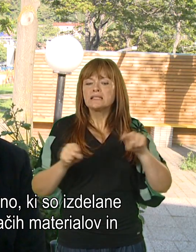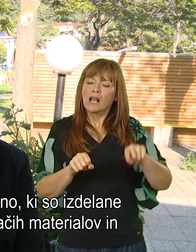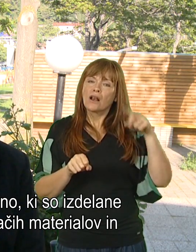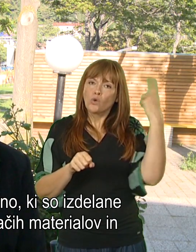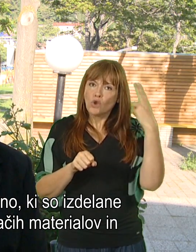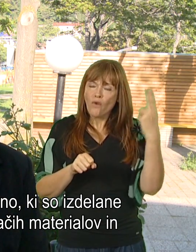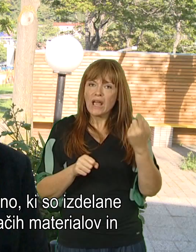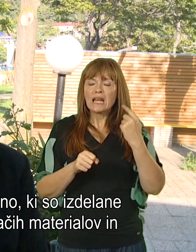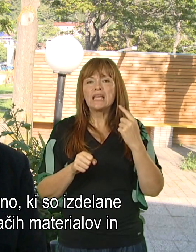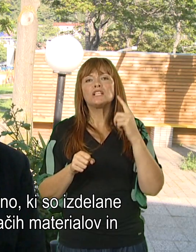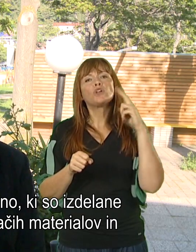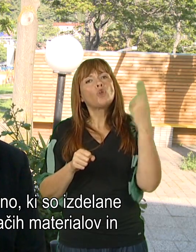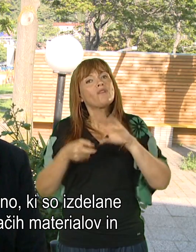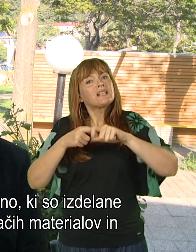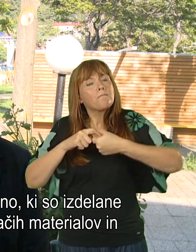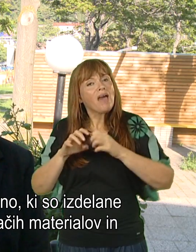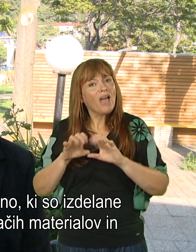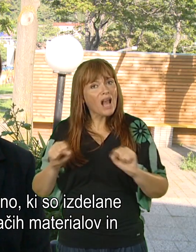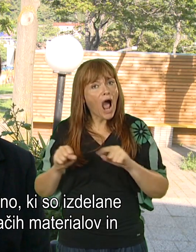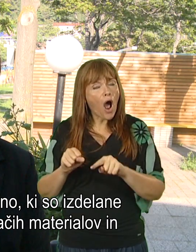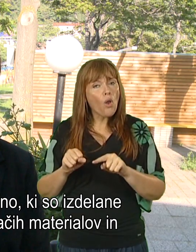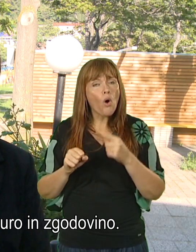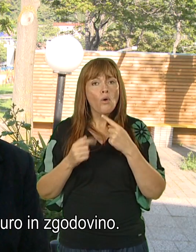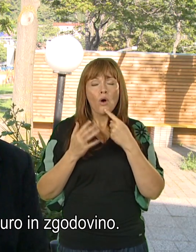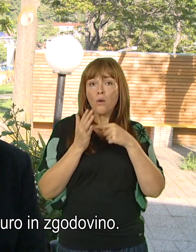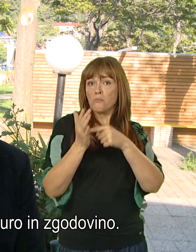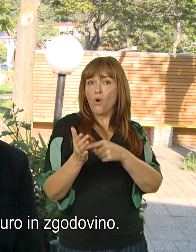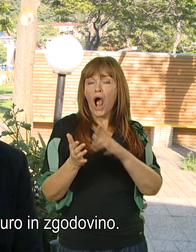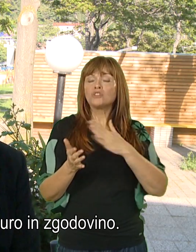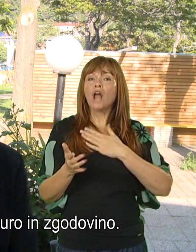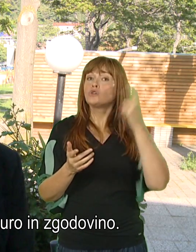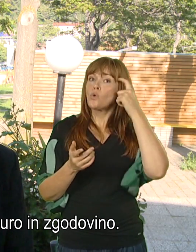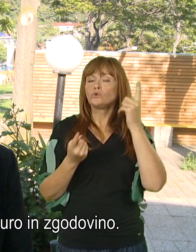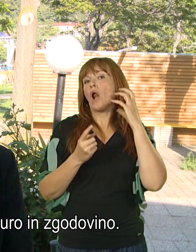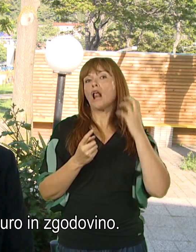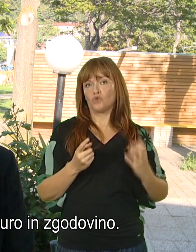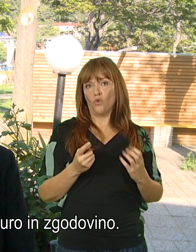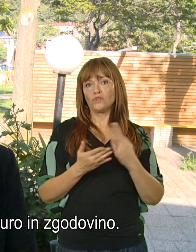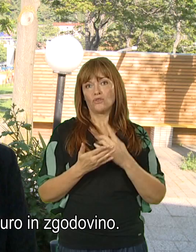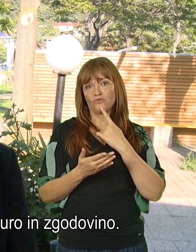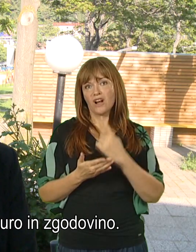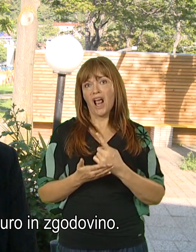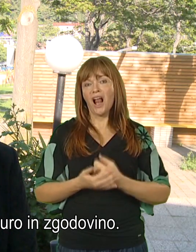izdelane v Sloveniji iz slovenskih materialov, ki odražajo našo kulturo ali zgodovino, kot sem že rekla.